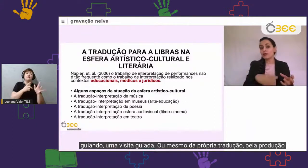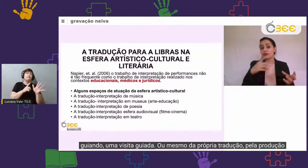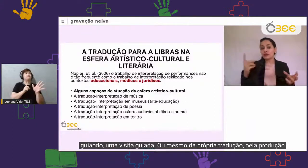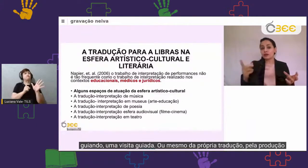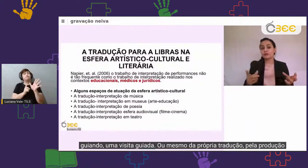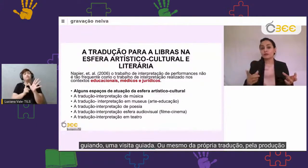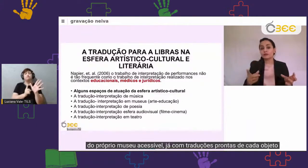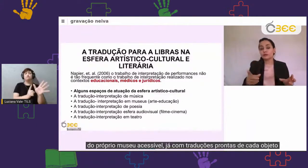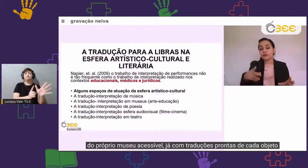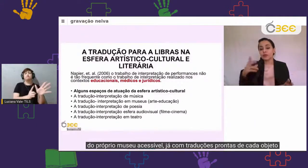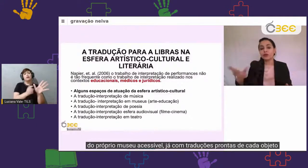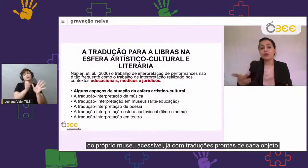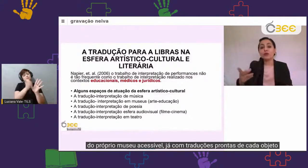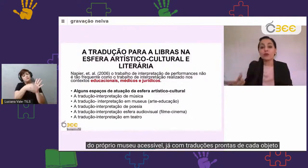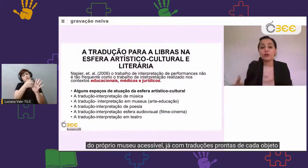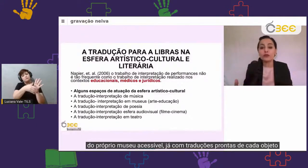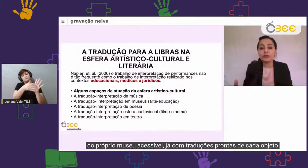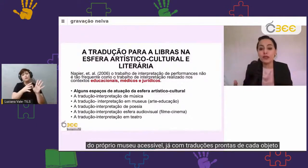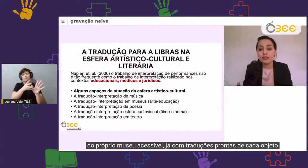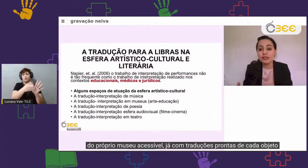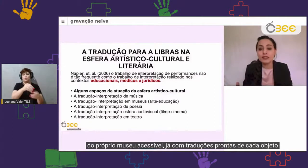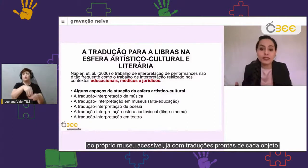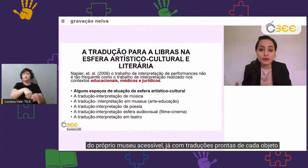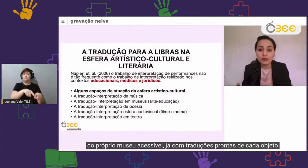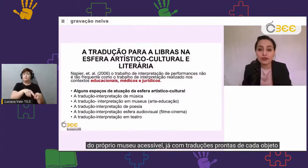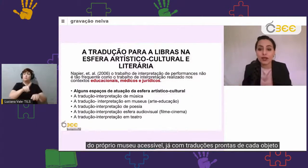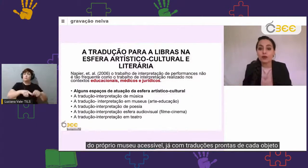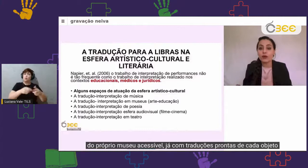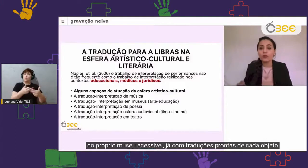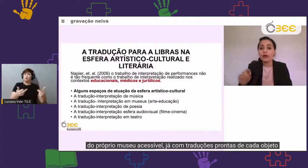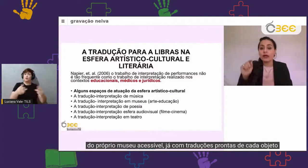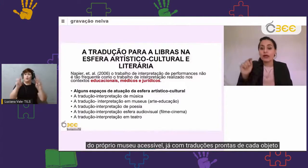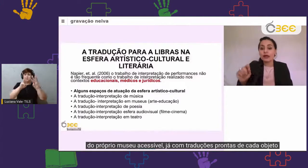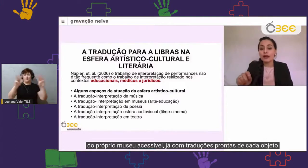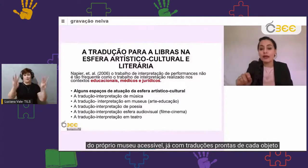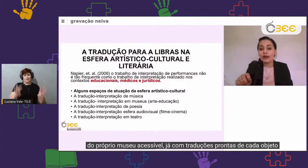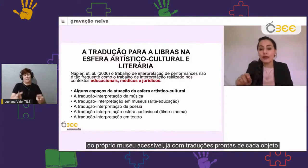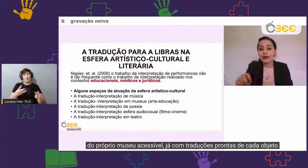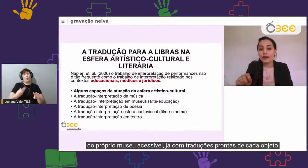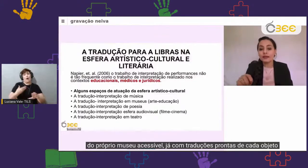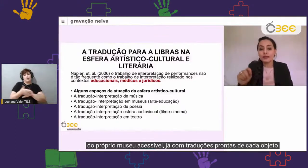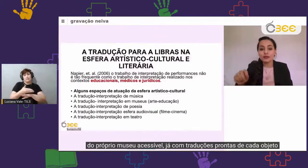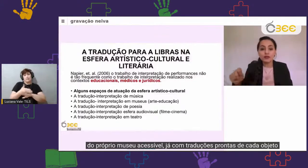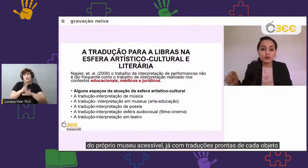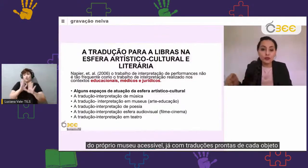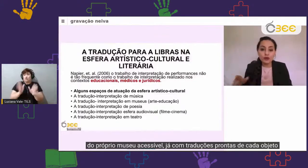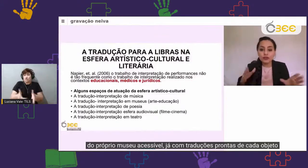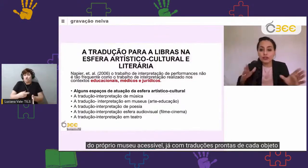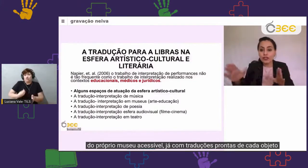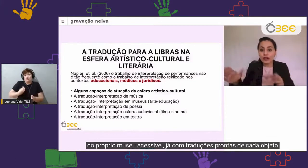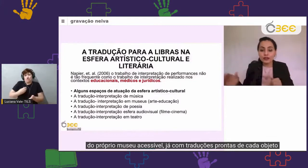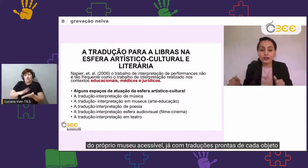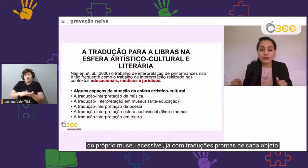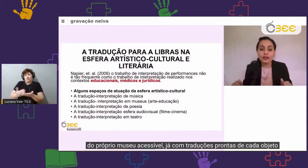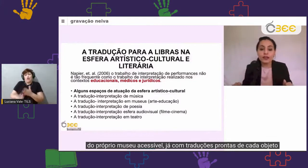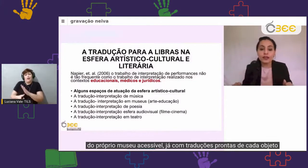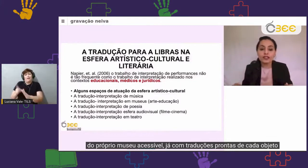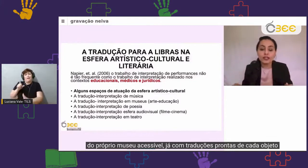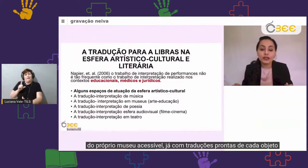pela produção do próprio museu acessível, já com traduções prontas